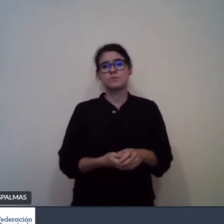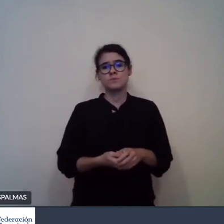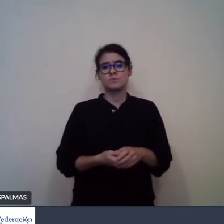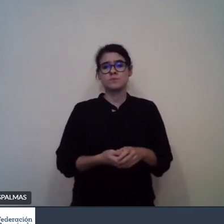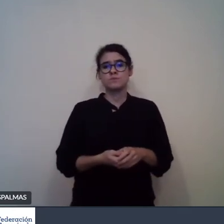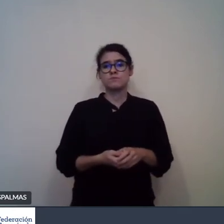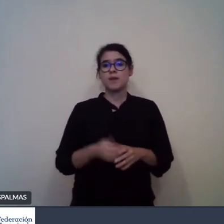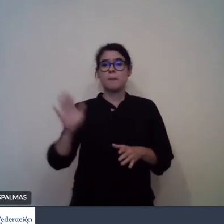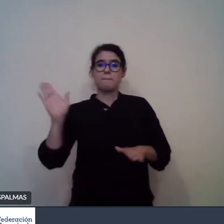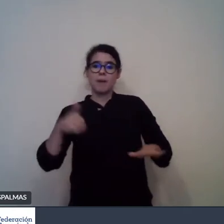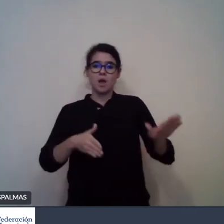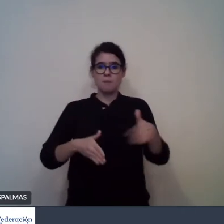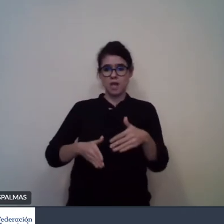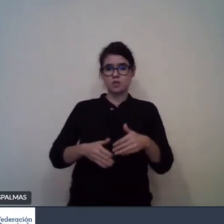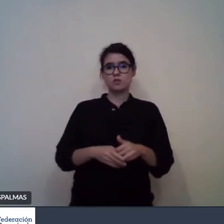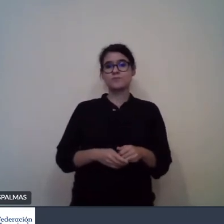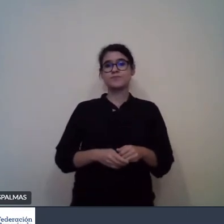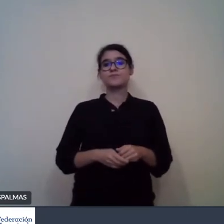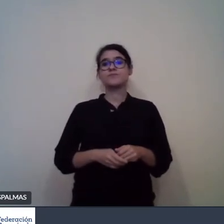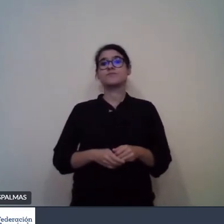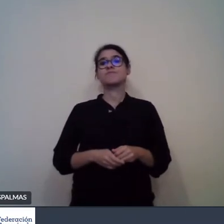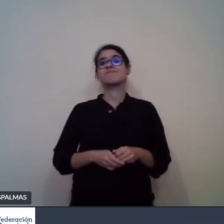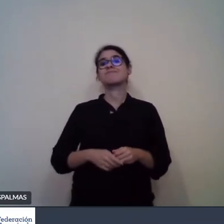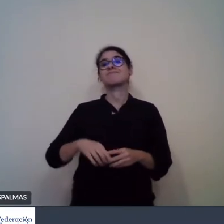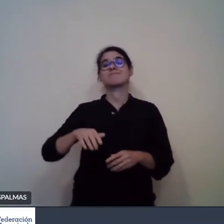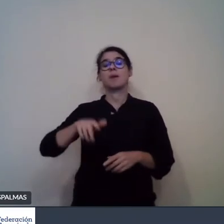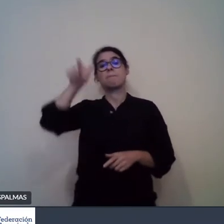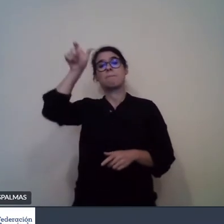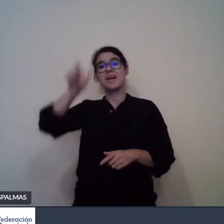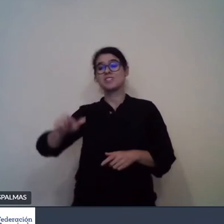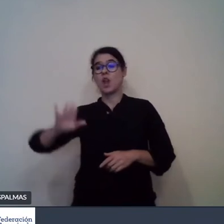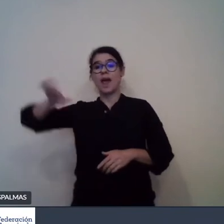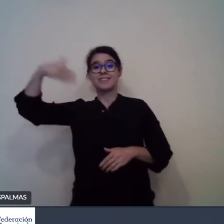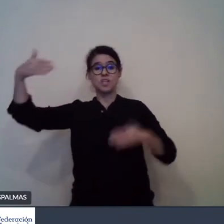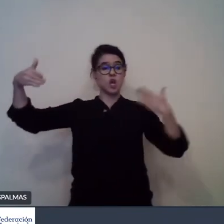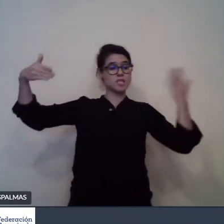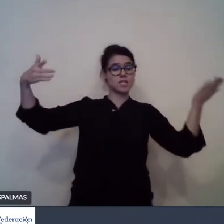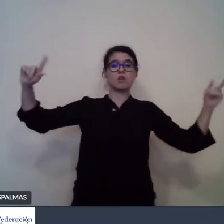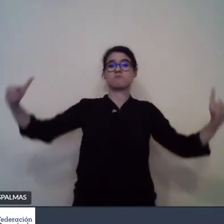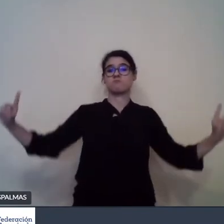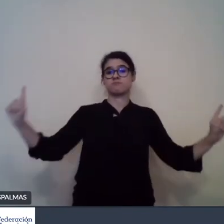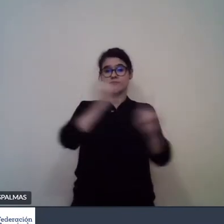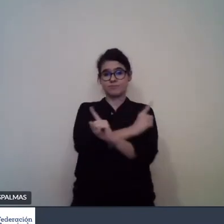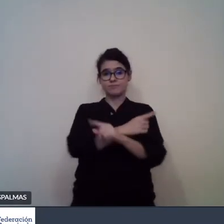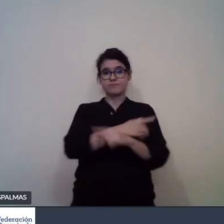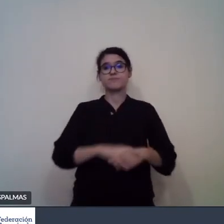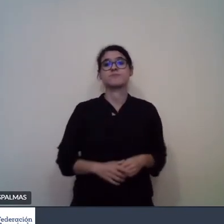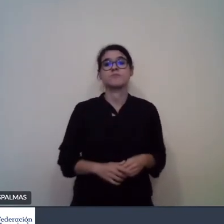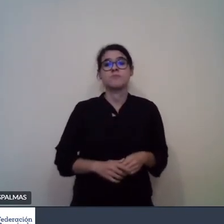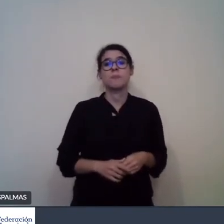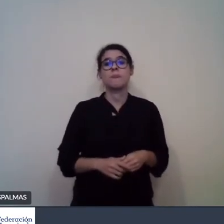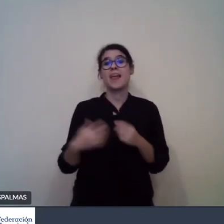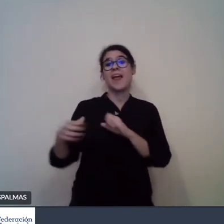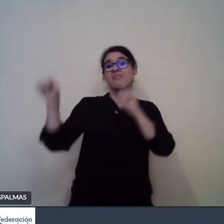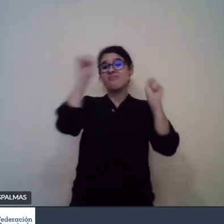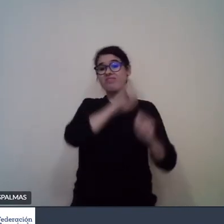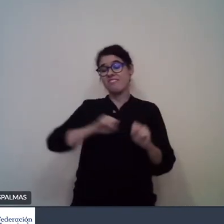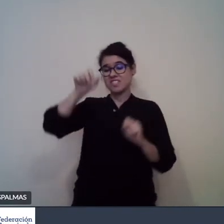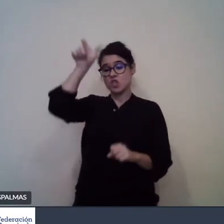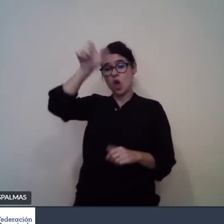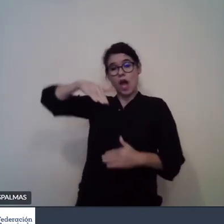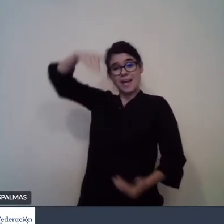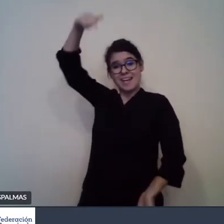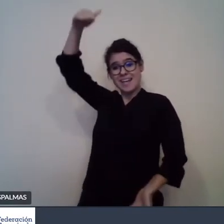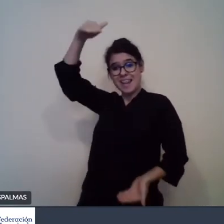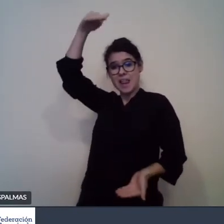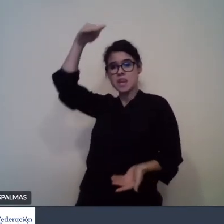Mano a mano, intercambio de exteriores. Beirán pasa por detrás. El defensor del grande intenta salir al camino. Y aquí lo que se crea